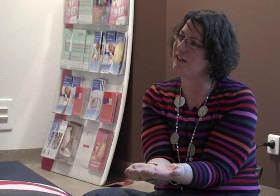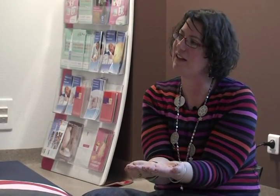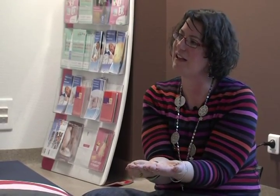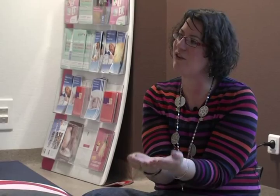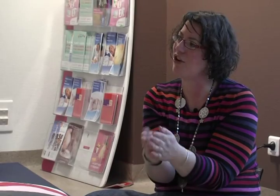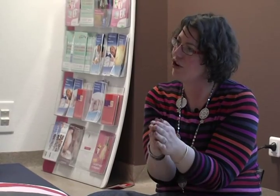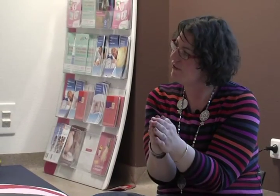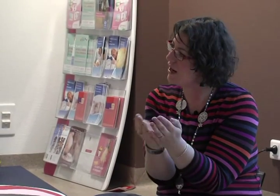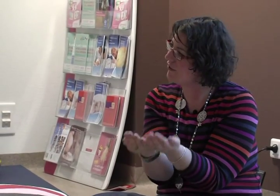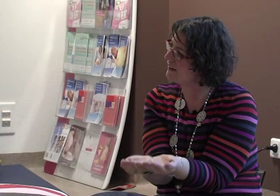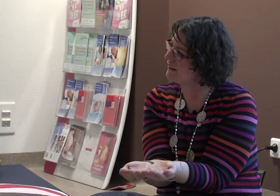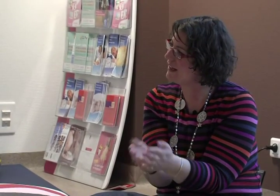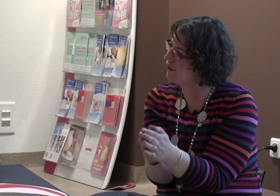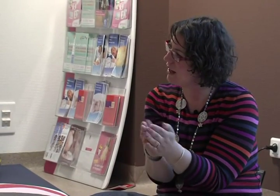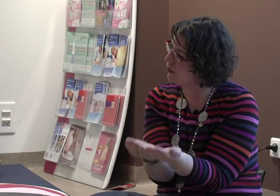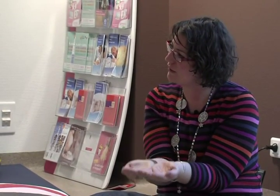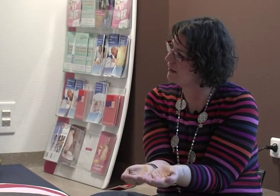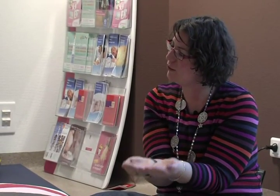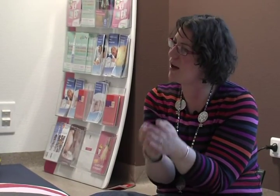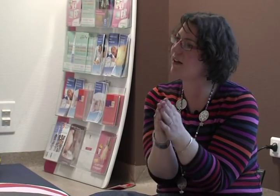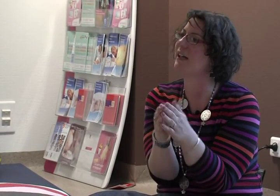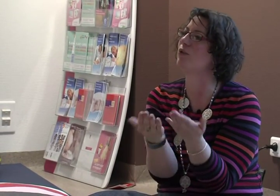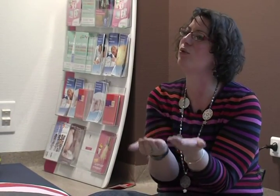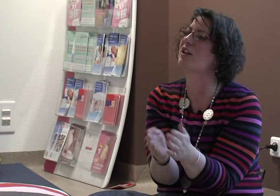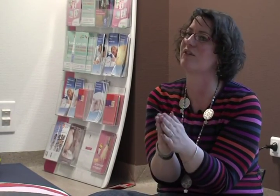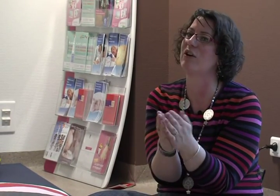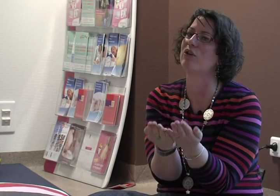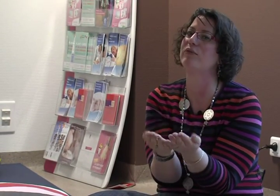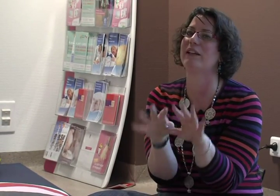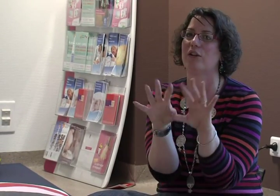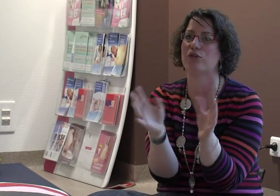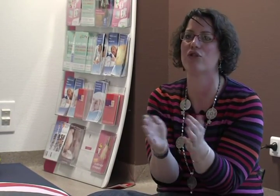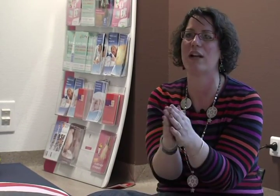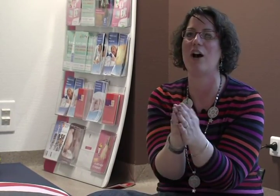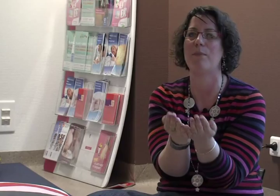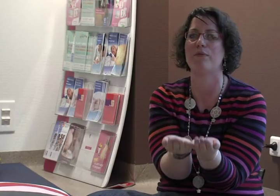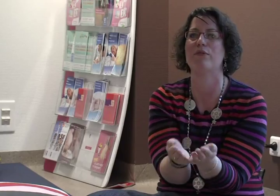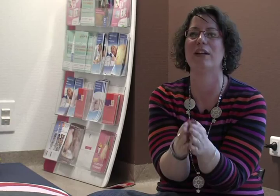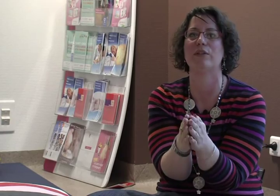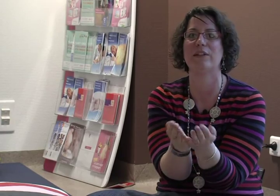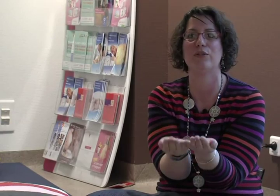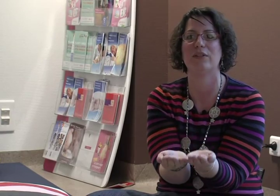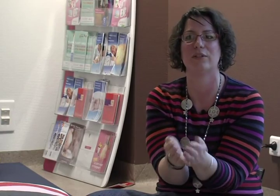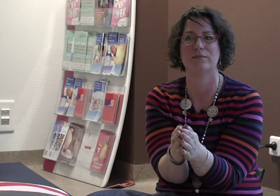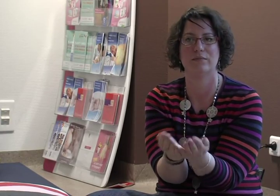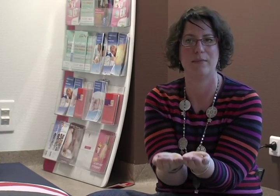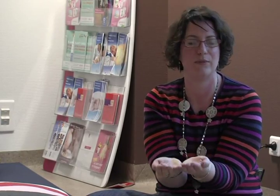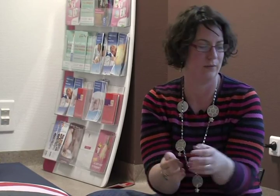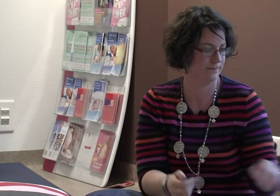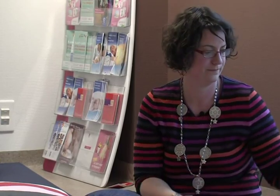lise un livre? Viens, on va s'installer, on va raconter une histoire. Et du coup, à chaque fois que vous êtes dans ce champ-là, hop, vous faites le signe de livre en même temps.